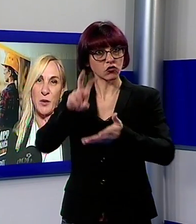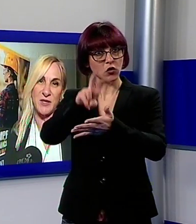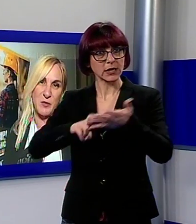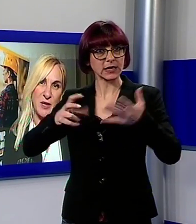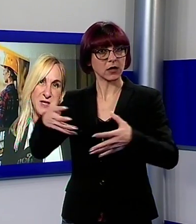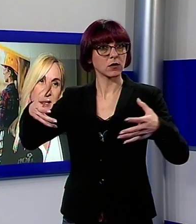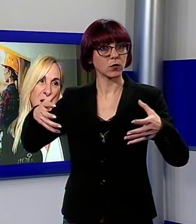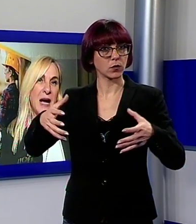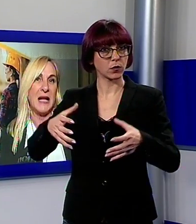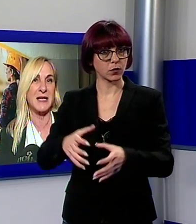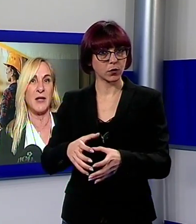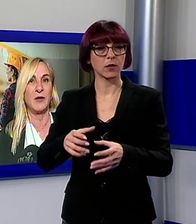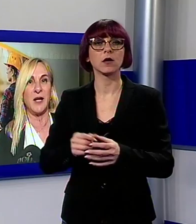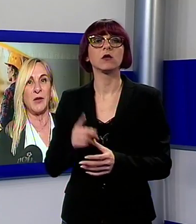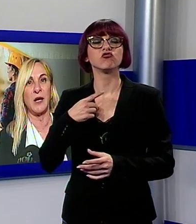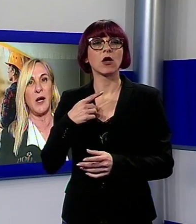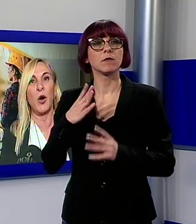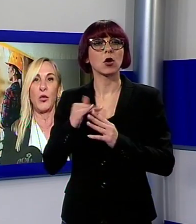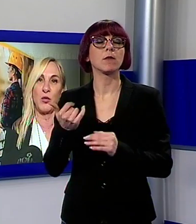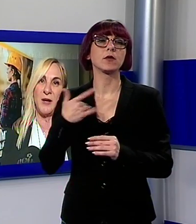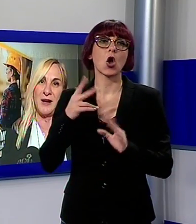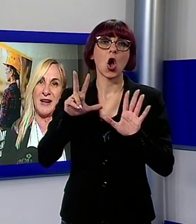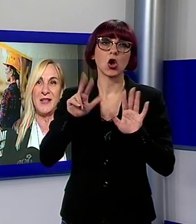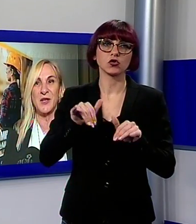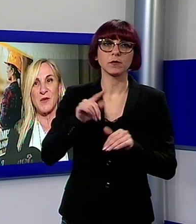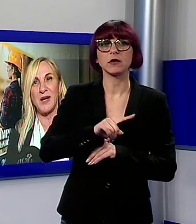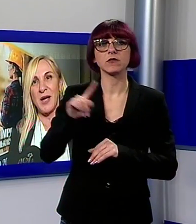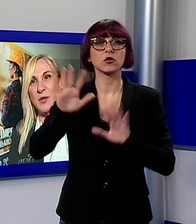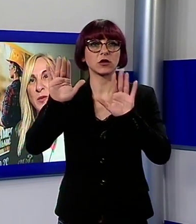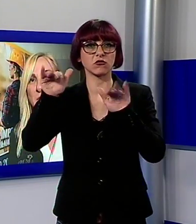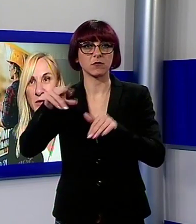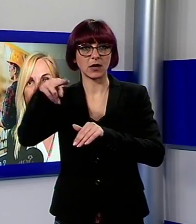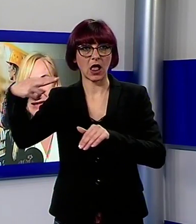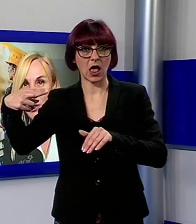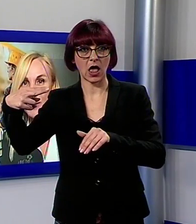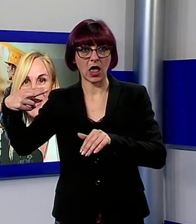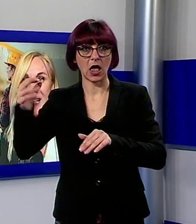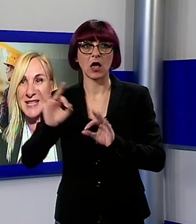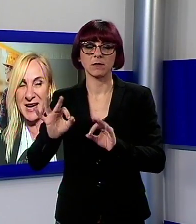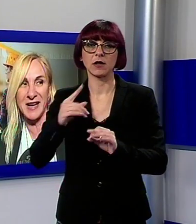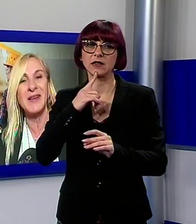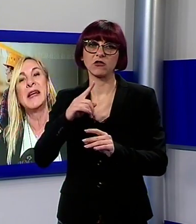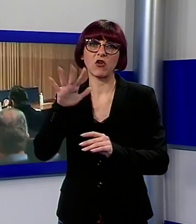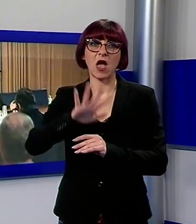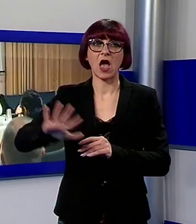queste imprese alzando il tetto dalle 8.000 alle 10.000 euro per una no tax area e